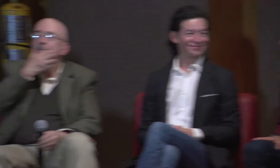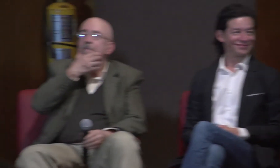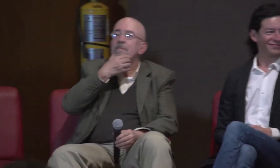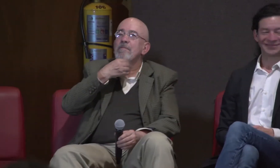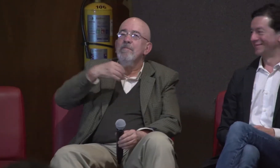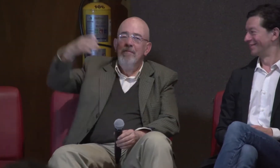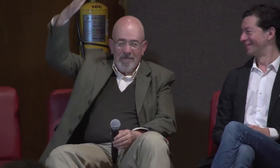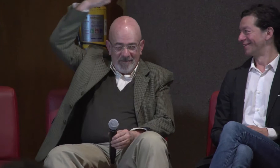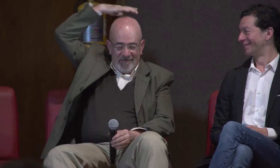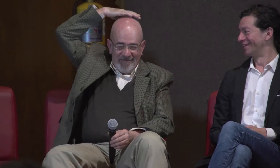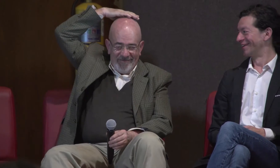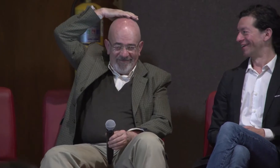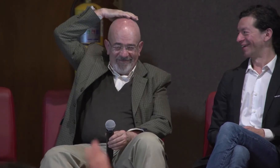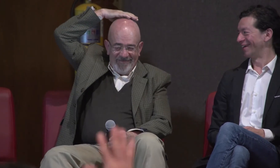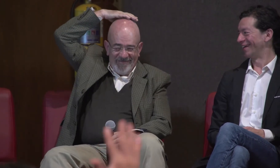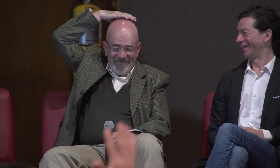seña?